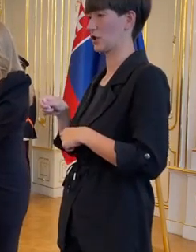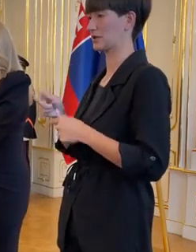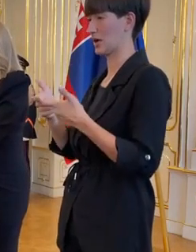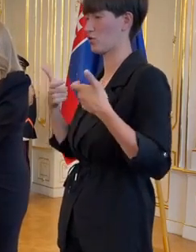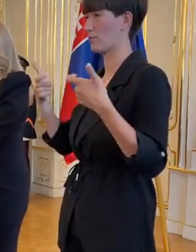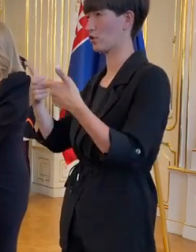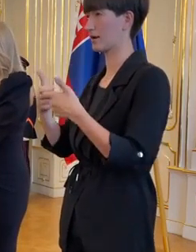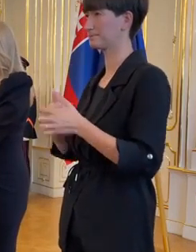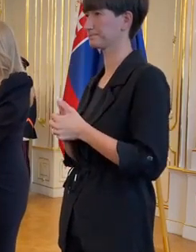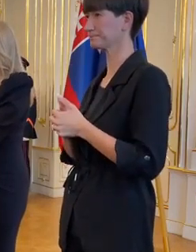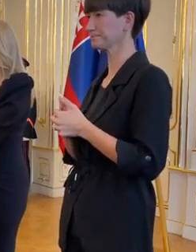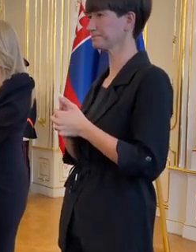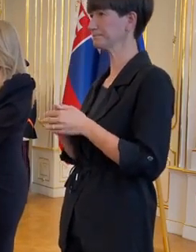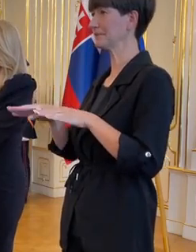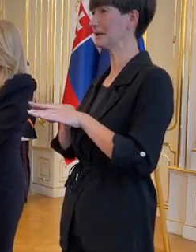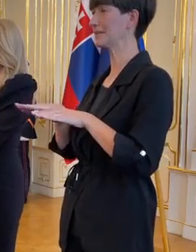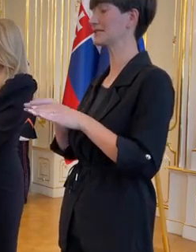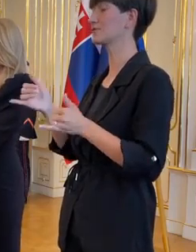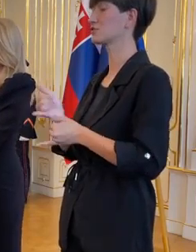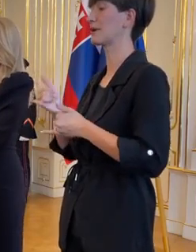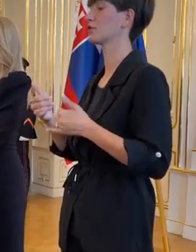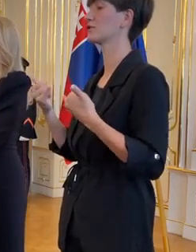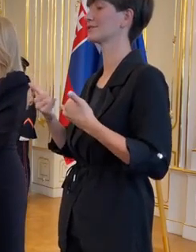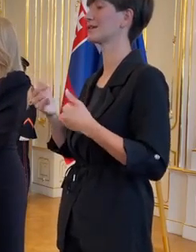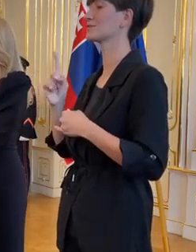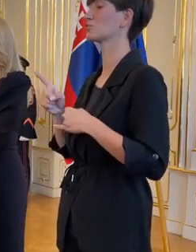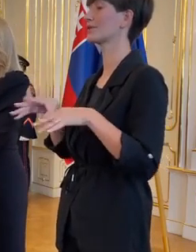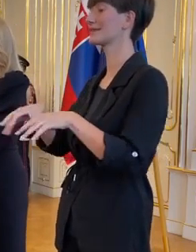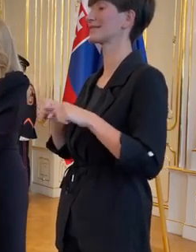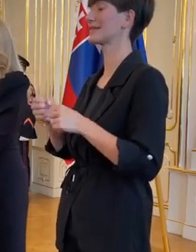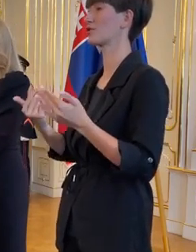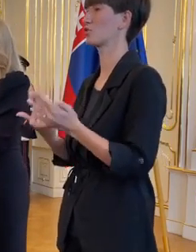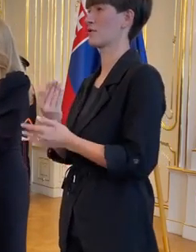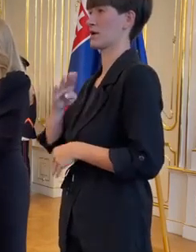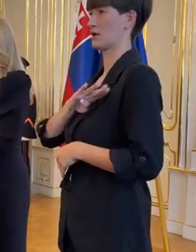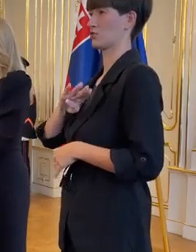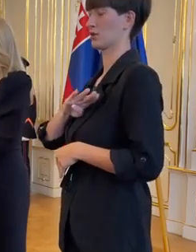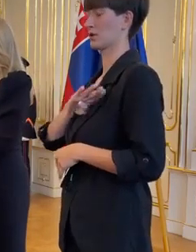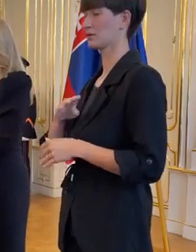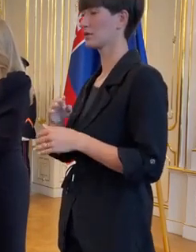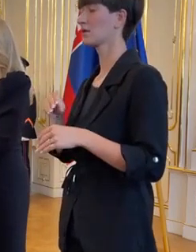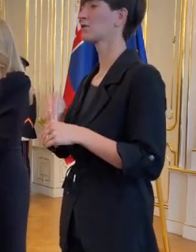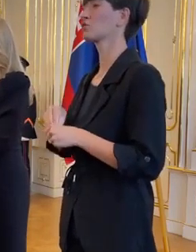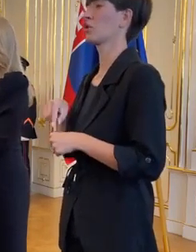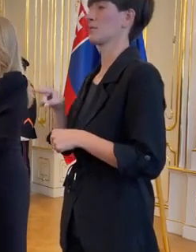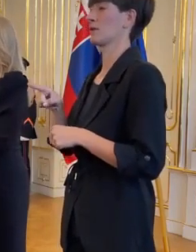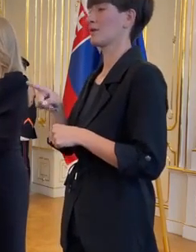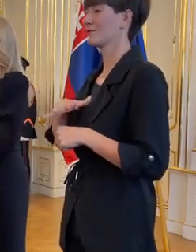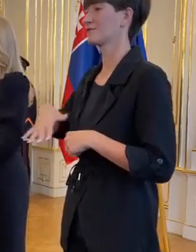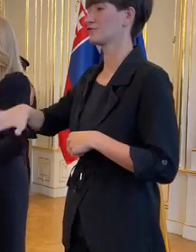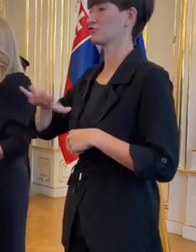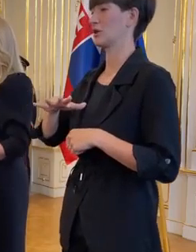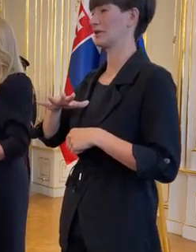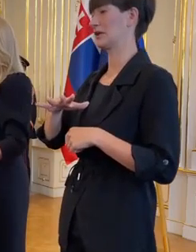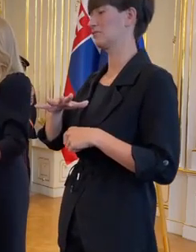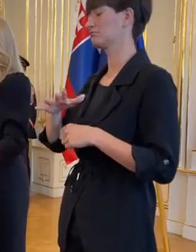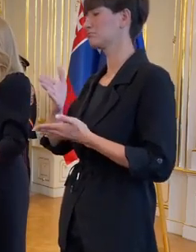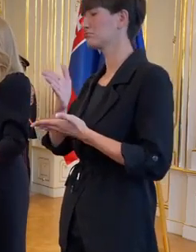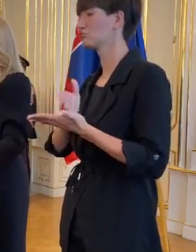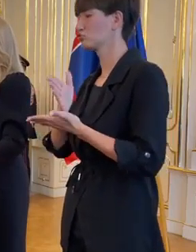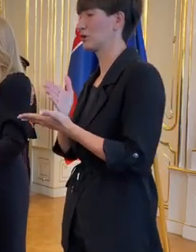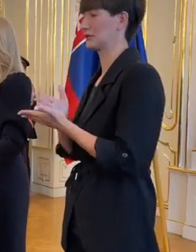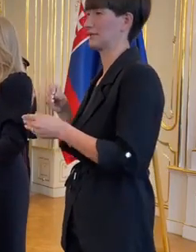ministerstvo spravodlivosti si však musíte získať rešpekt všetkých zložiek, ktoré sa podieľajú na zabezpečovaní